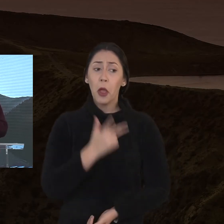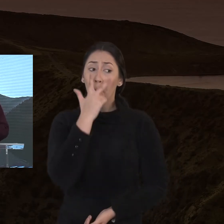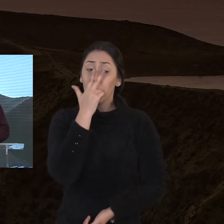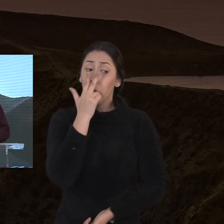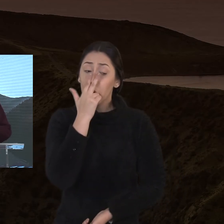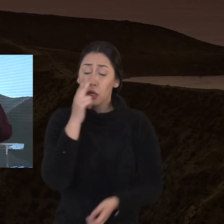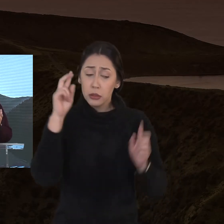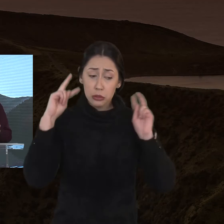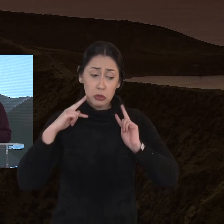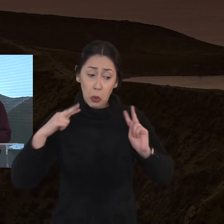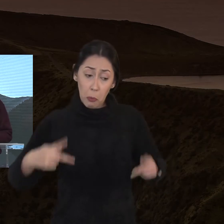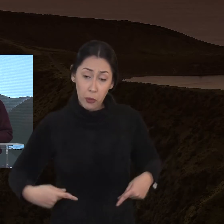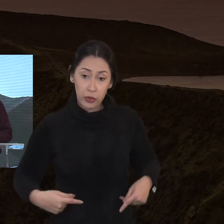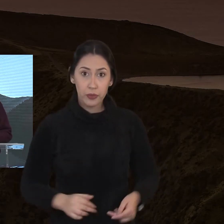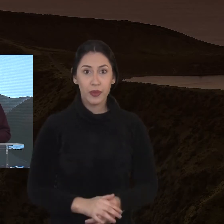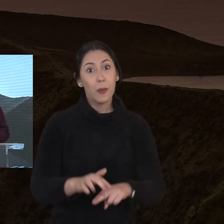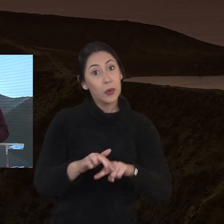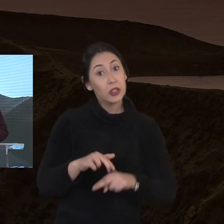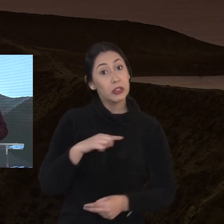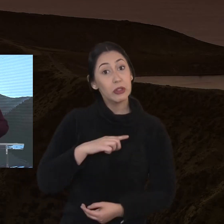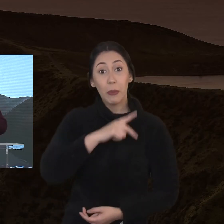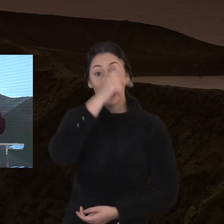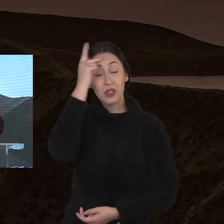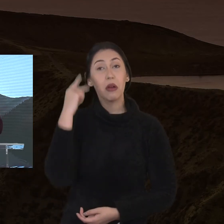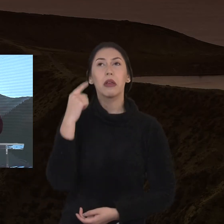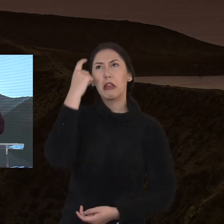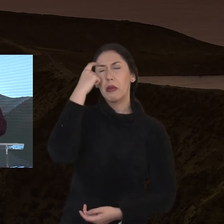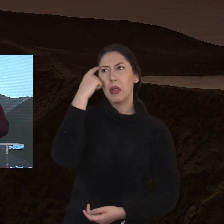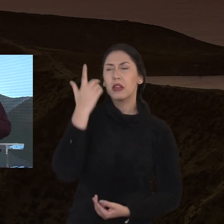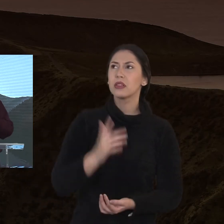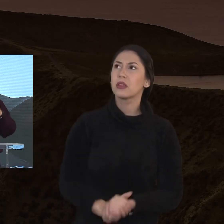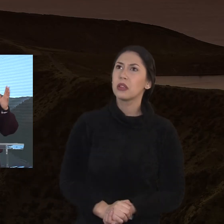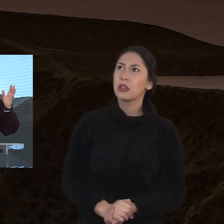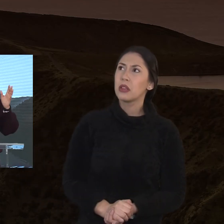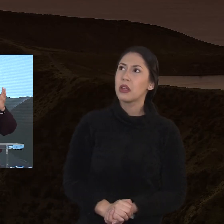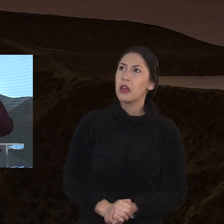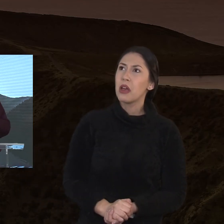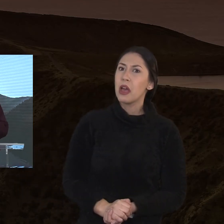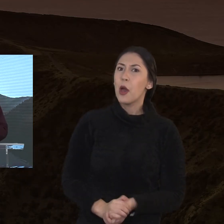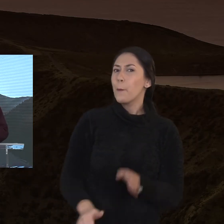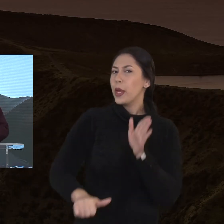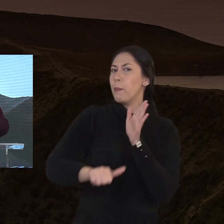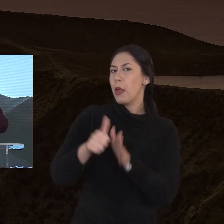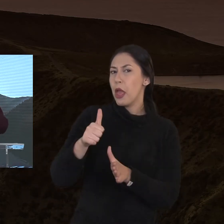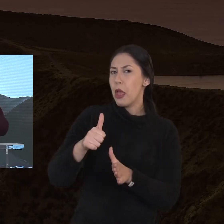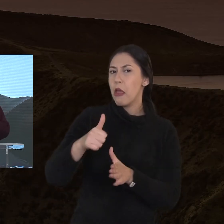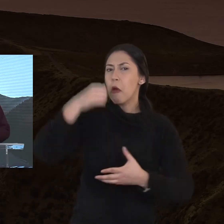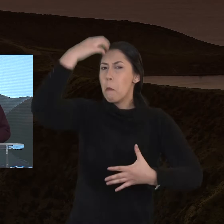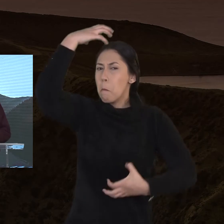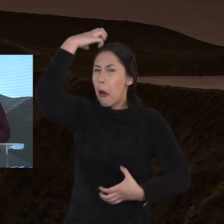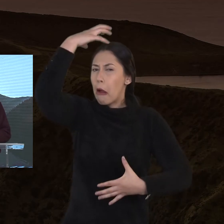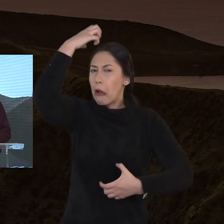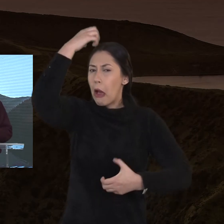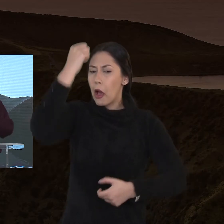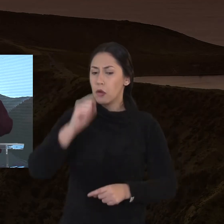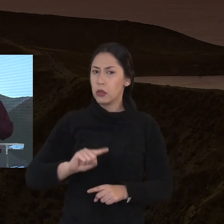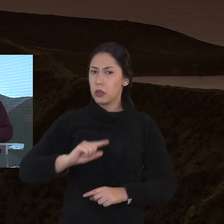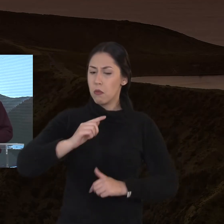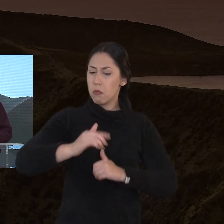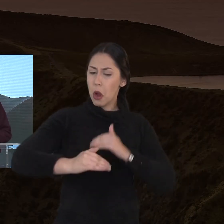parecido com os homens por isso que hoje muitos dizem que os homens vieram da linhagem dos macacos assim porque tem certa semelhança